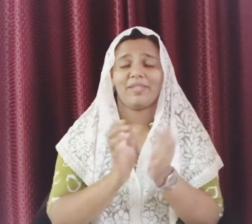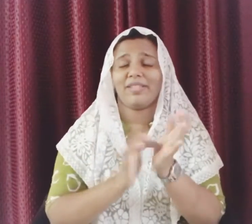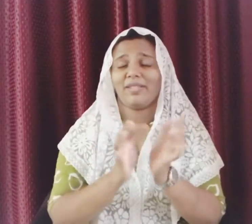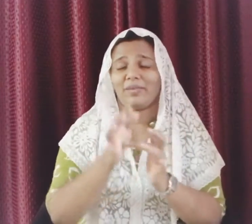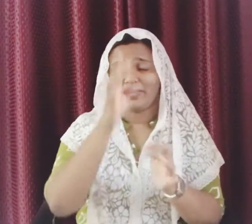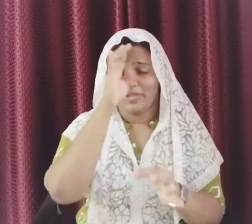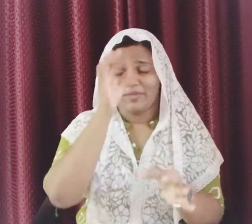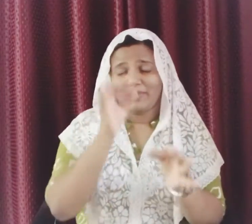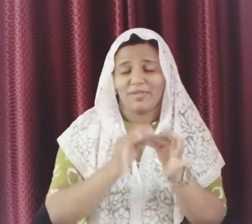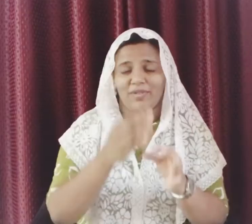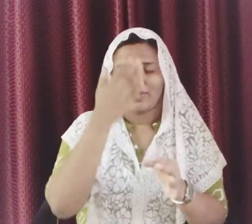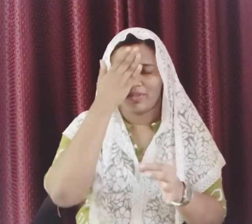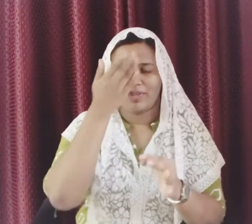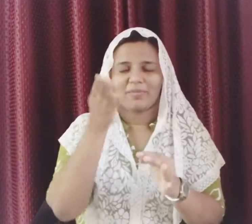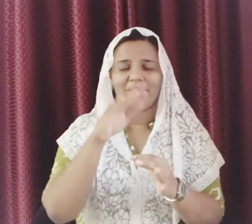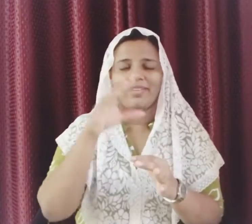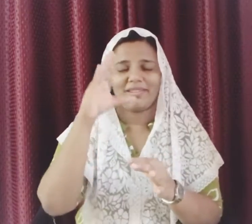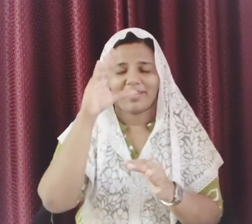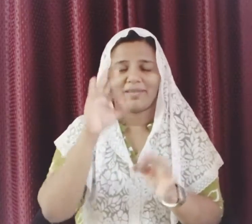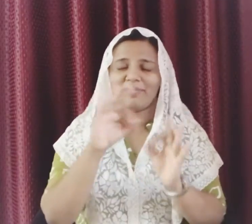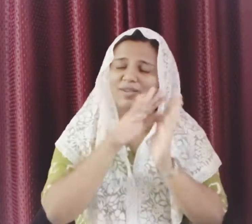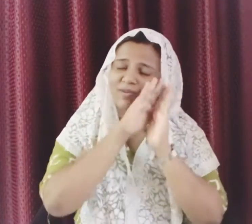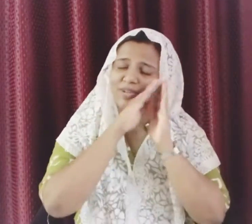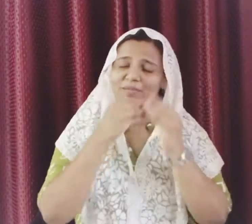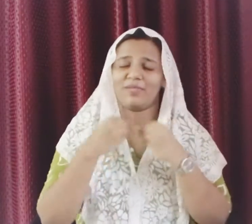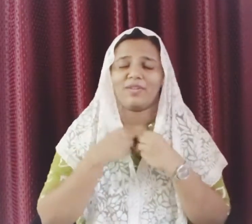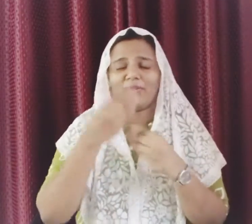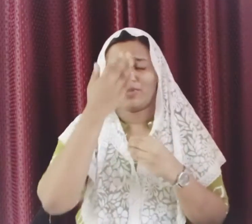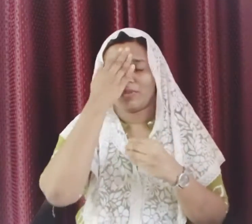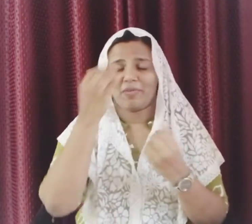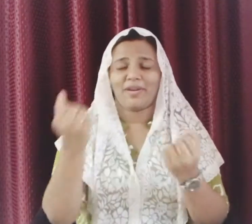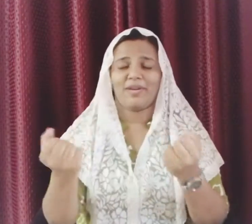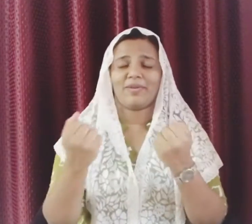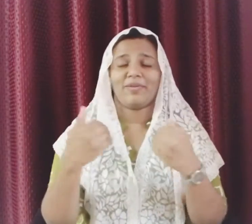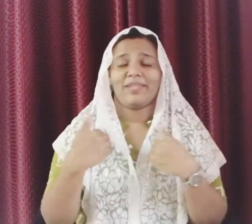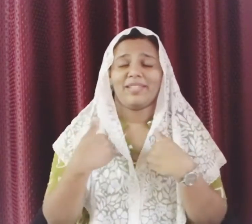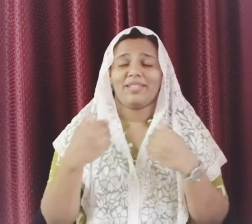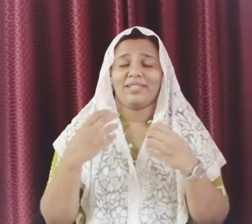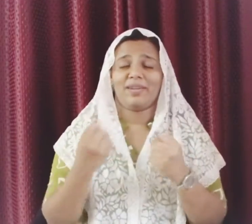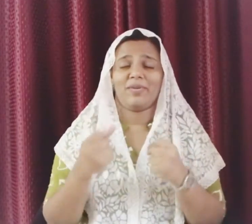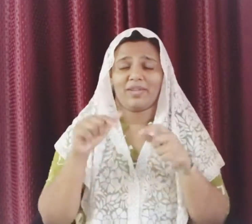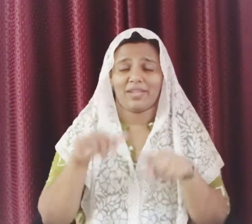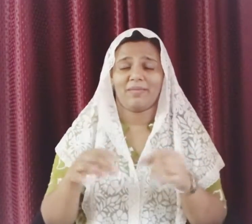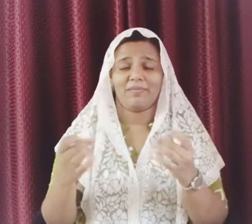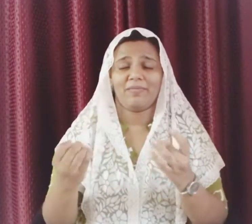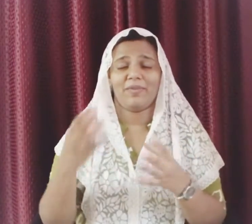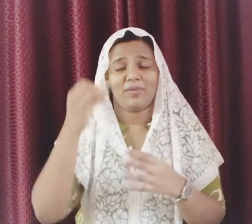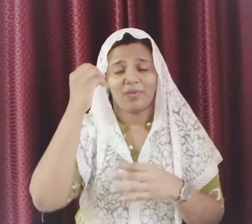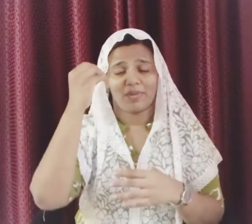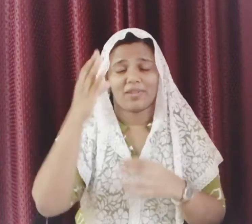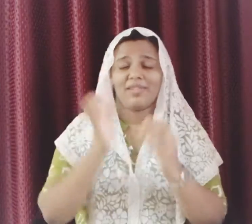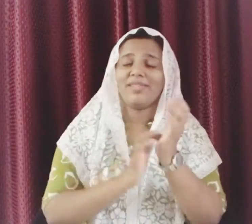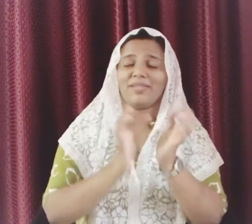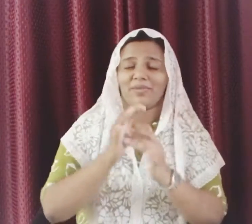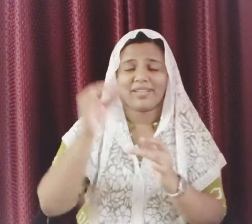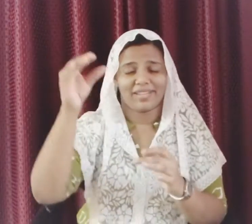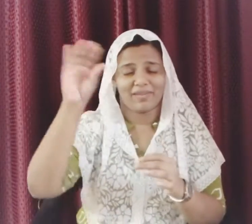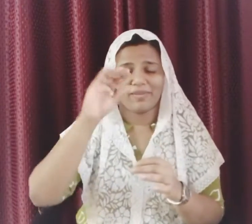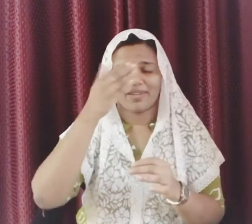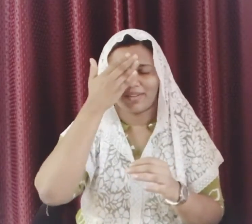വിശ്വസ്തതയ്ക്ക് സ്തോത്രം. രാത്രി ഞങ്ങൾക്ക് തന്ന നല്ല ഉറക്കത്തിന് സ്തോത്രം. ആരോഗ്യത്തോടെ, സൗഖ്യത്തോടെ ഈ പ്രഭാതം ഞങ്ങളെ ഉണർത്തിയ കർത്താവിൻ്റെ കൃപകൾക്കായിട്ടും സ്തോത്രം.